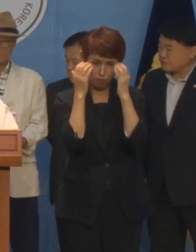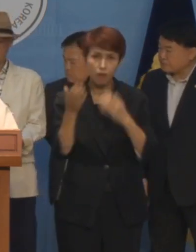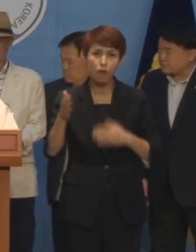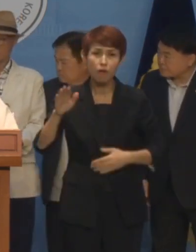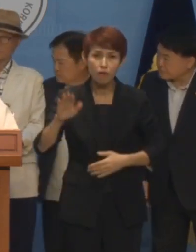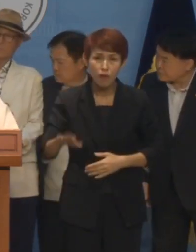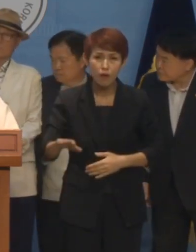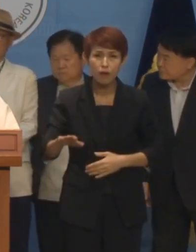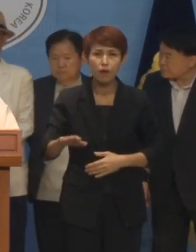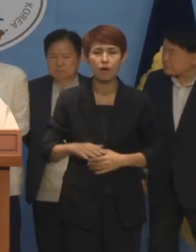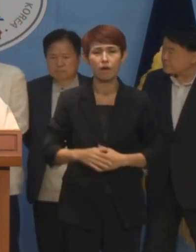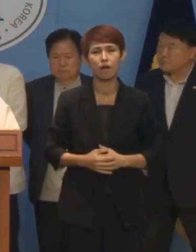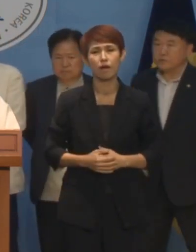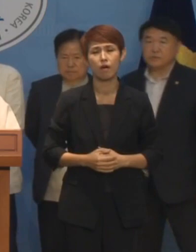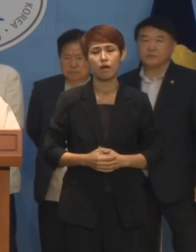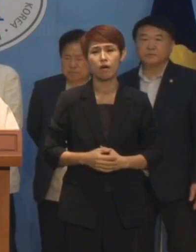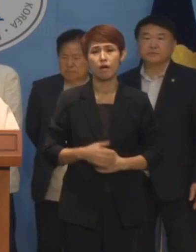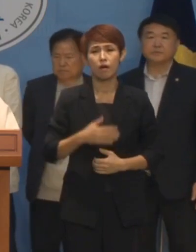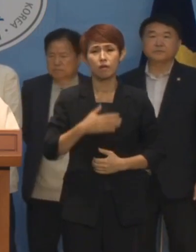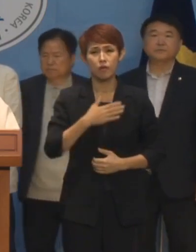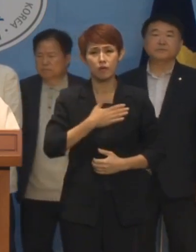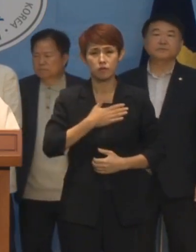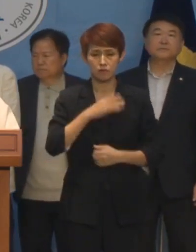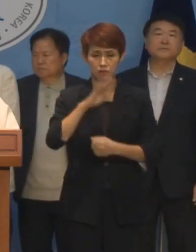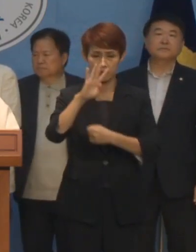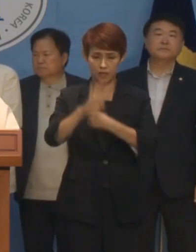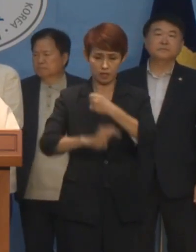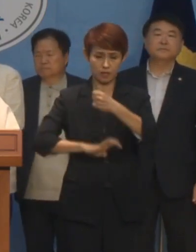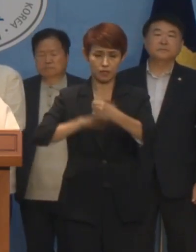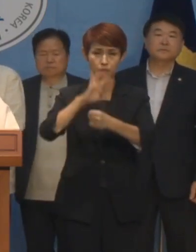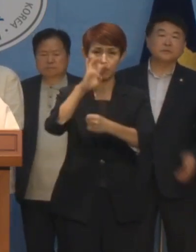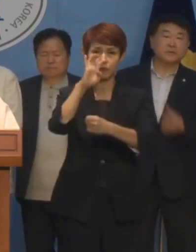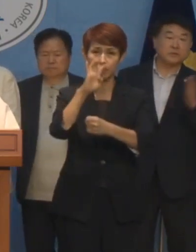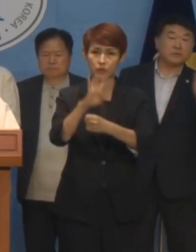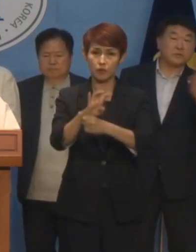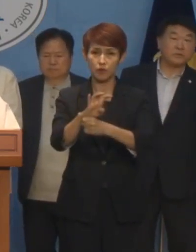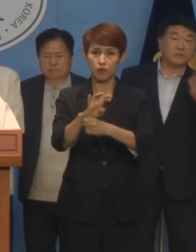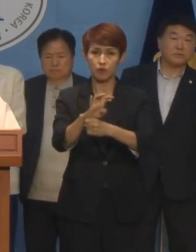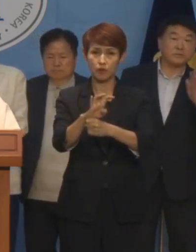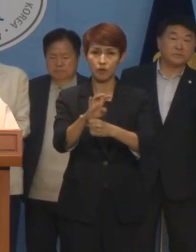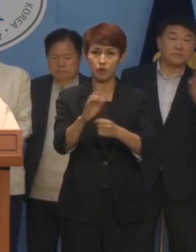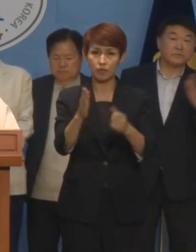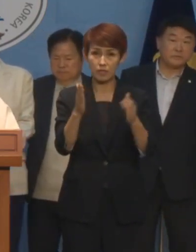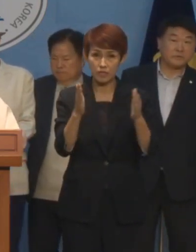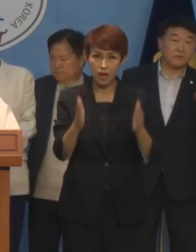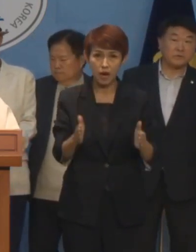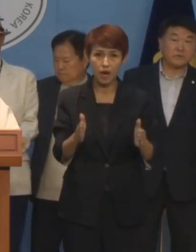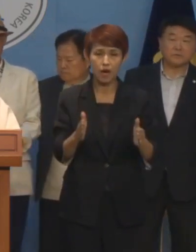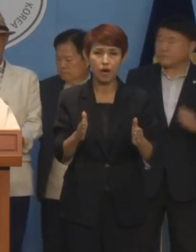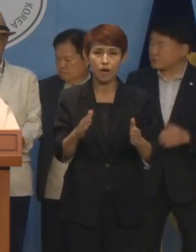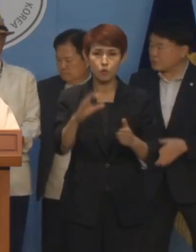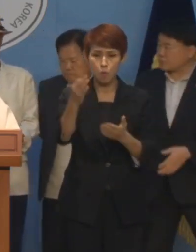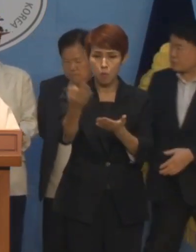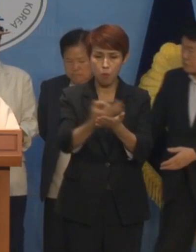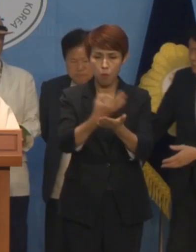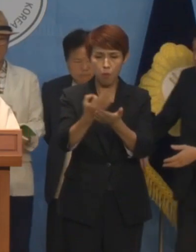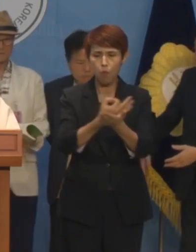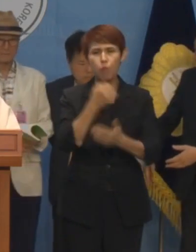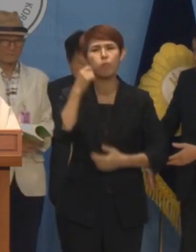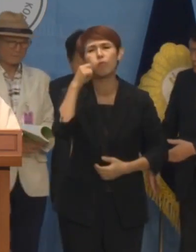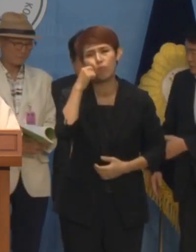명이 안 겁니다. 그래서 저는 40년 동안을 경제적인 활동을 한 번도 못